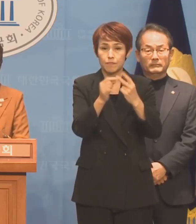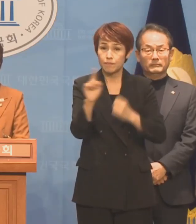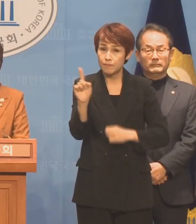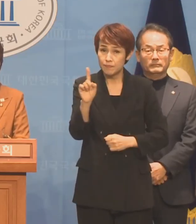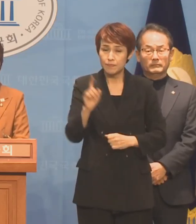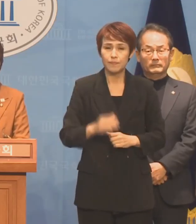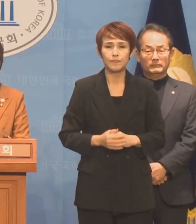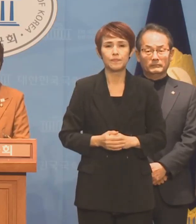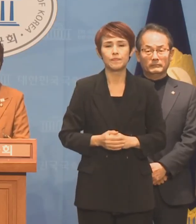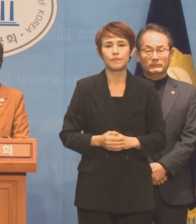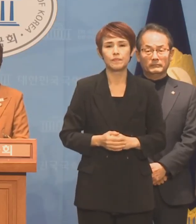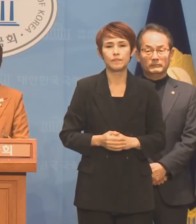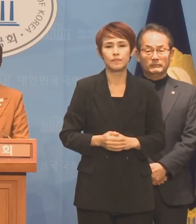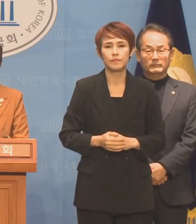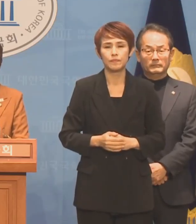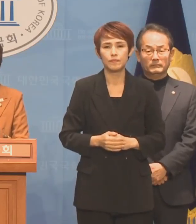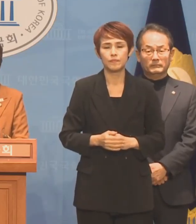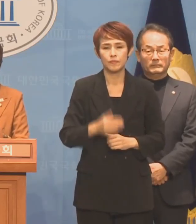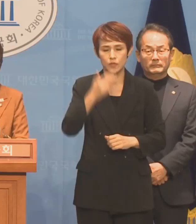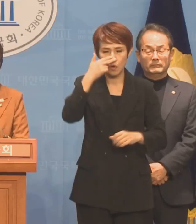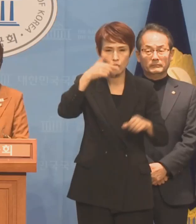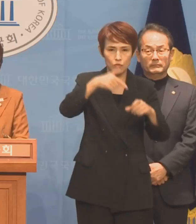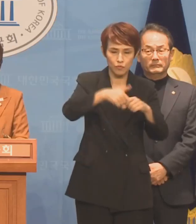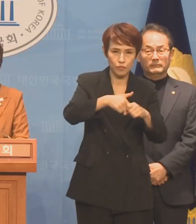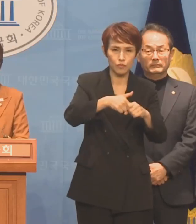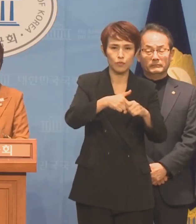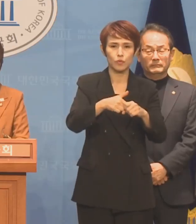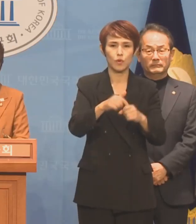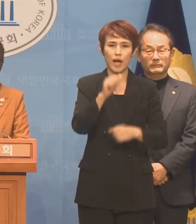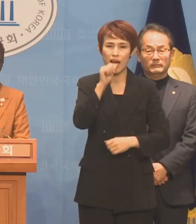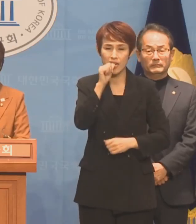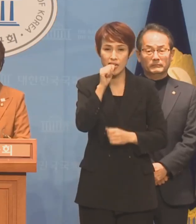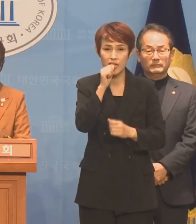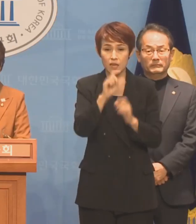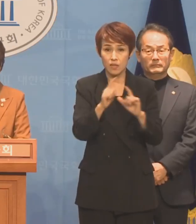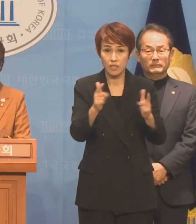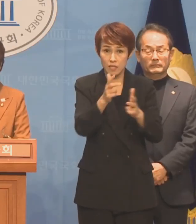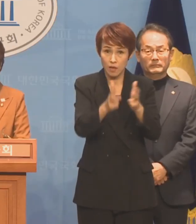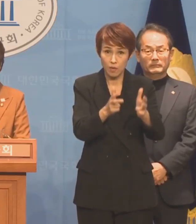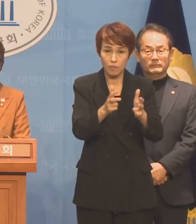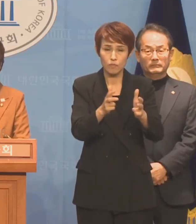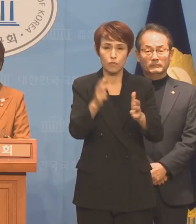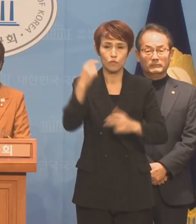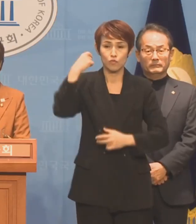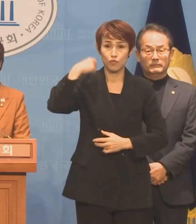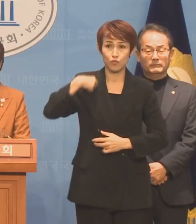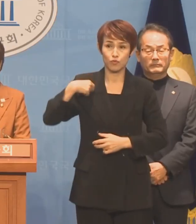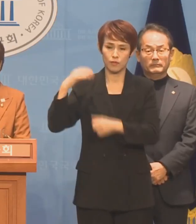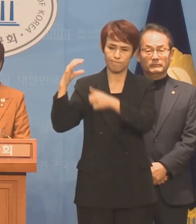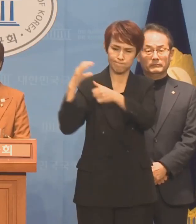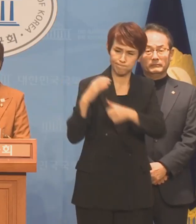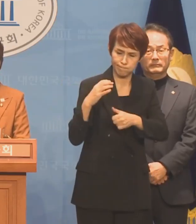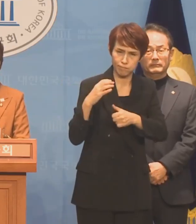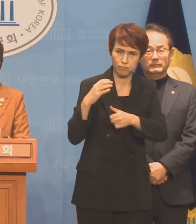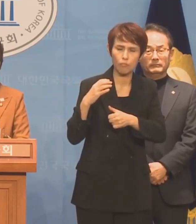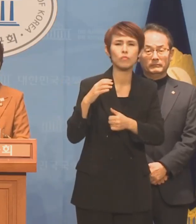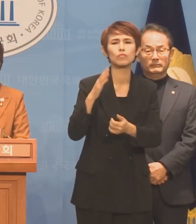국내의 석유화학, 철강 산업이 중국의 공세로 위기에 처해